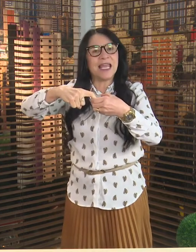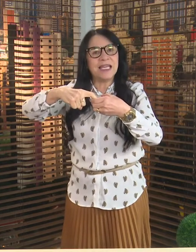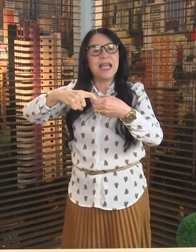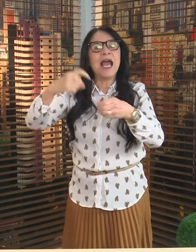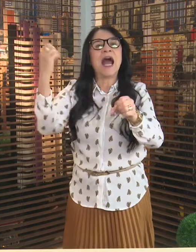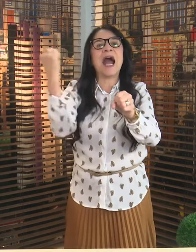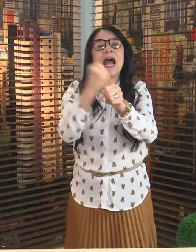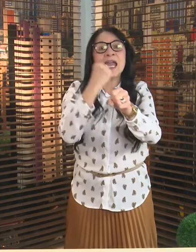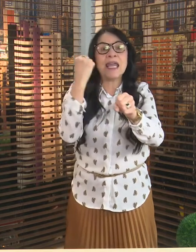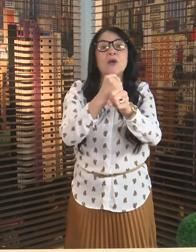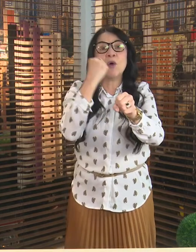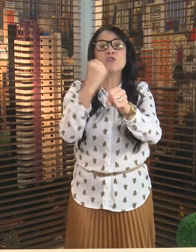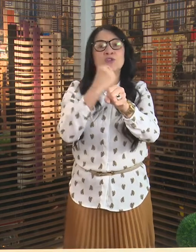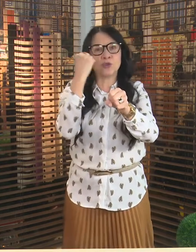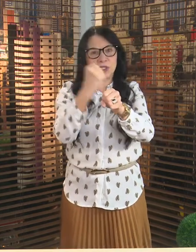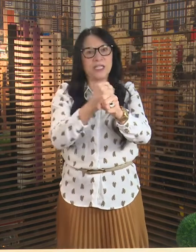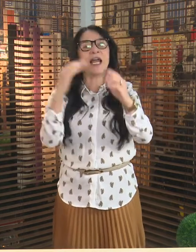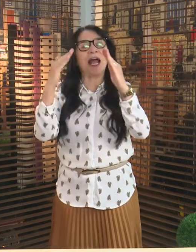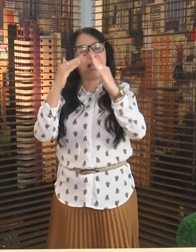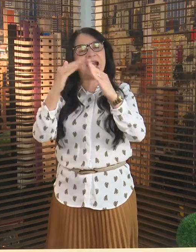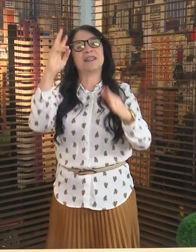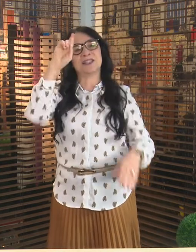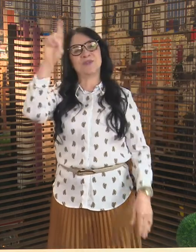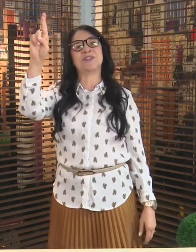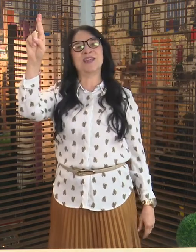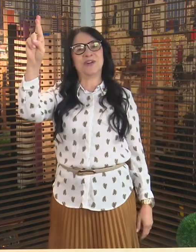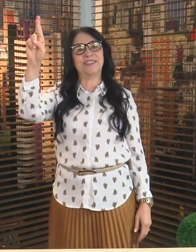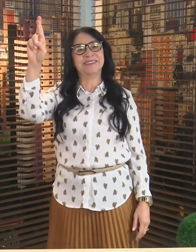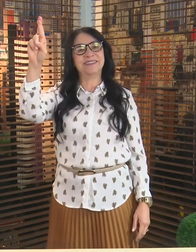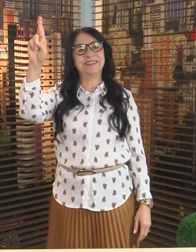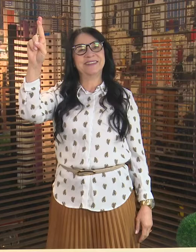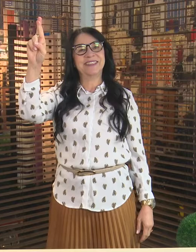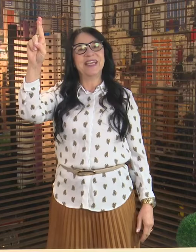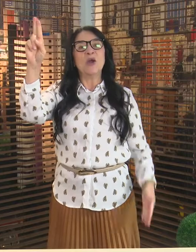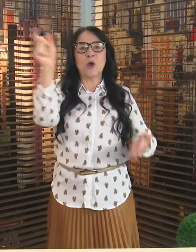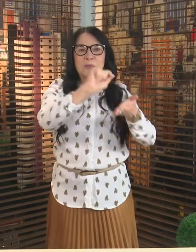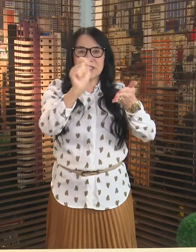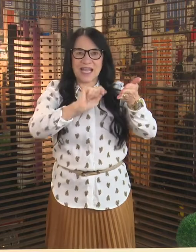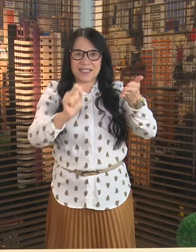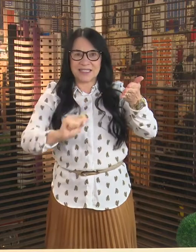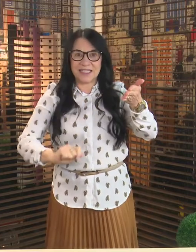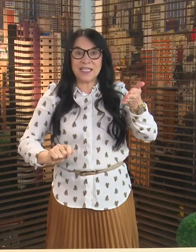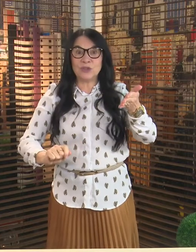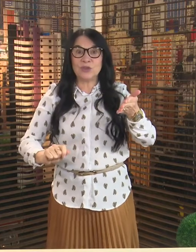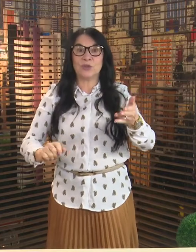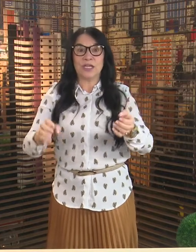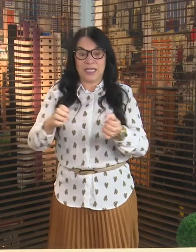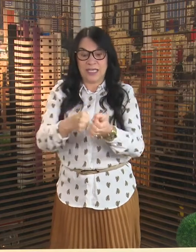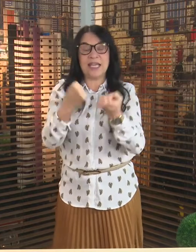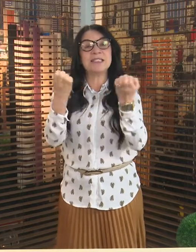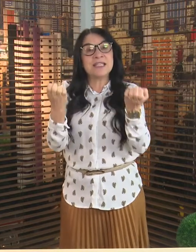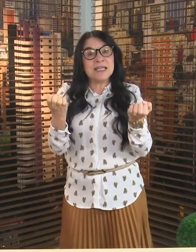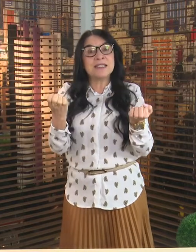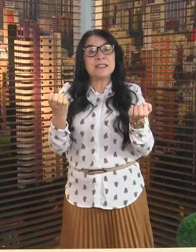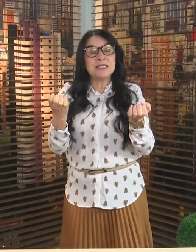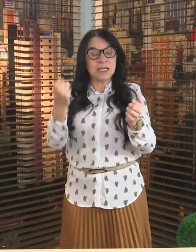voltassem a reconstruir a casa do Senhor. Como está escrito em Esdras,